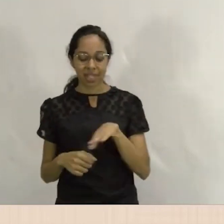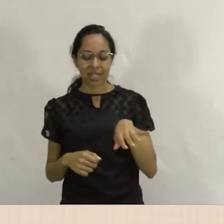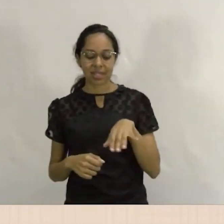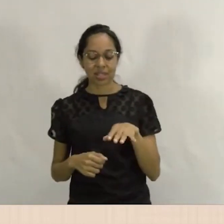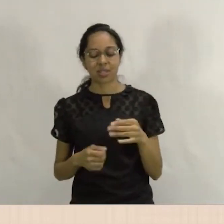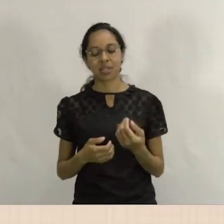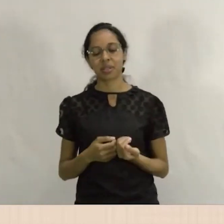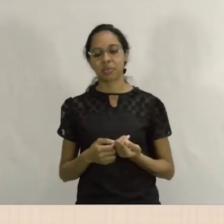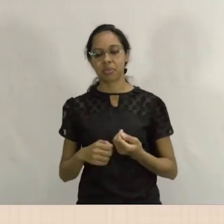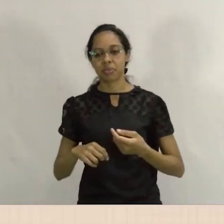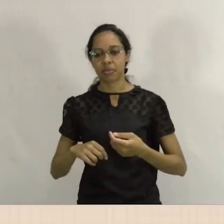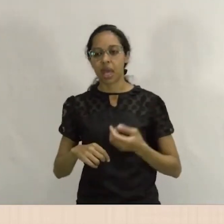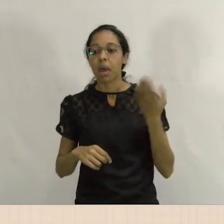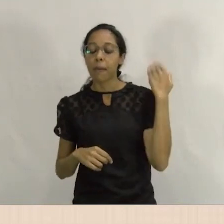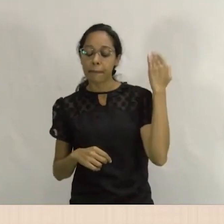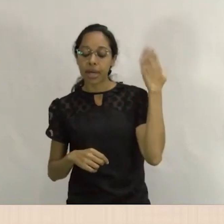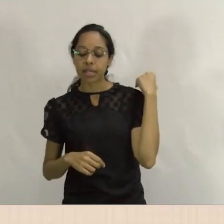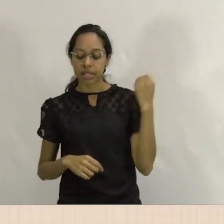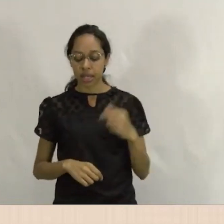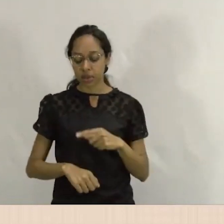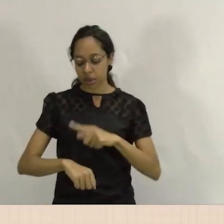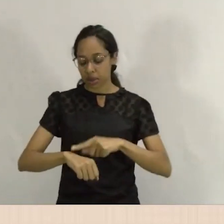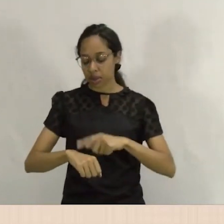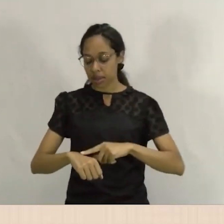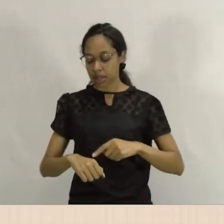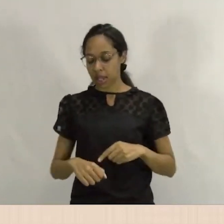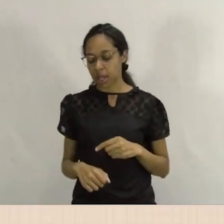de Paulo tinha muitos desses,